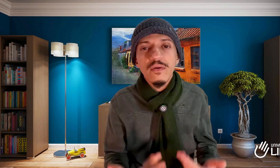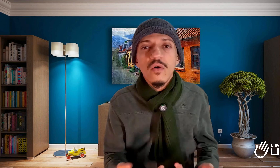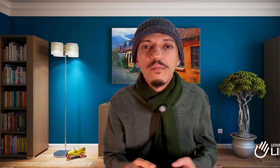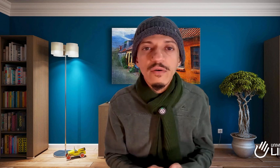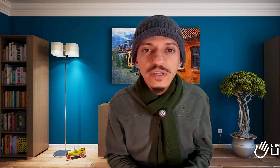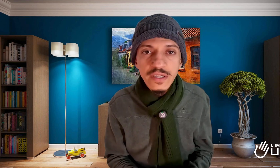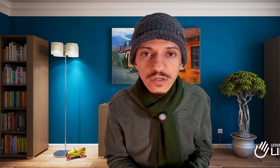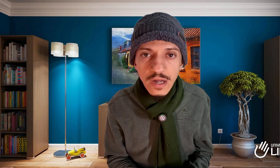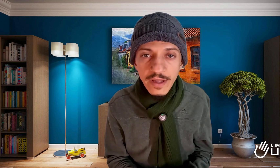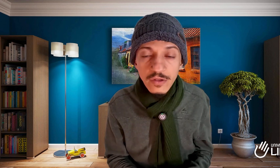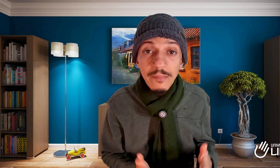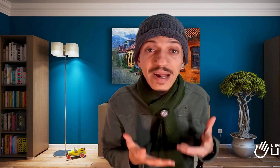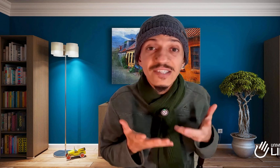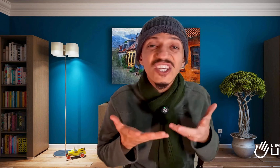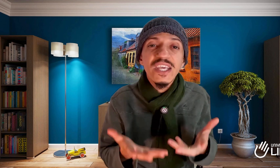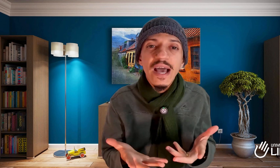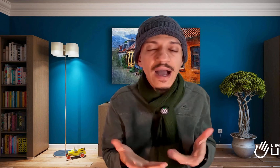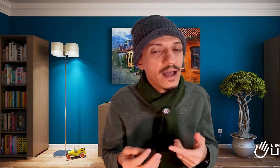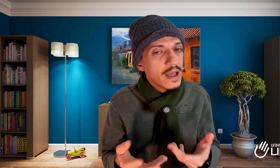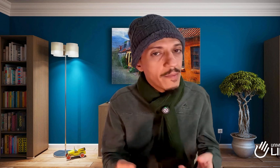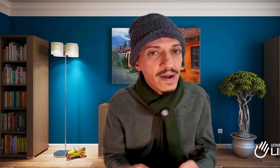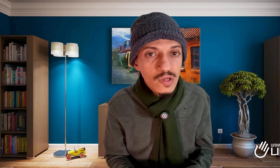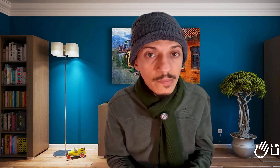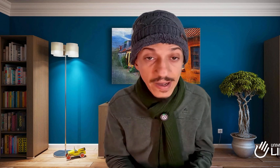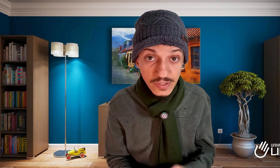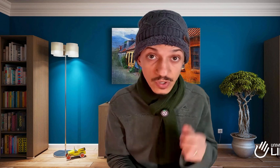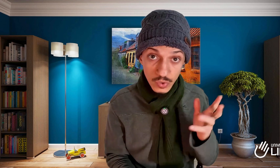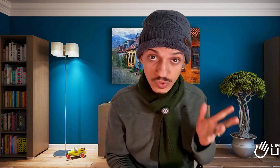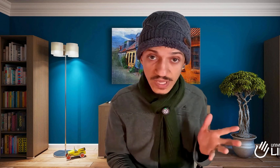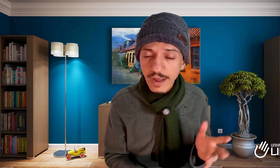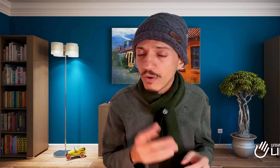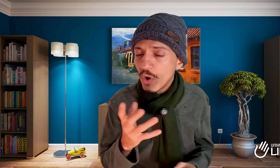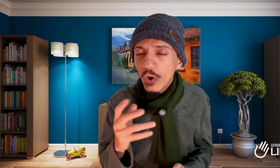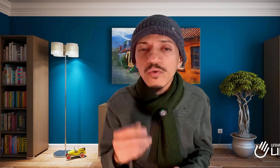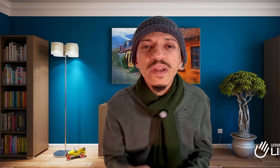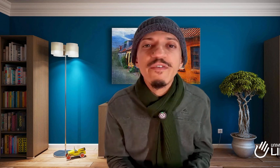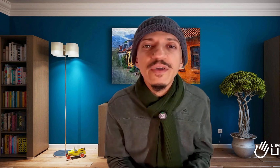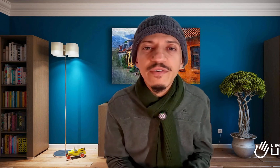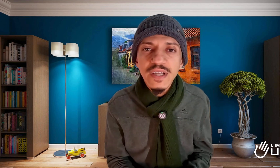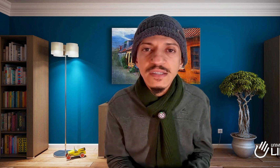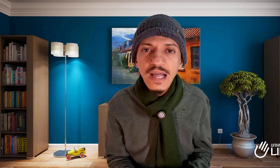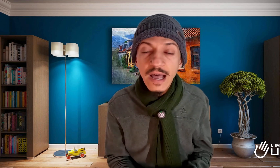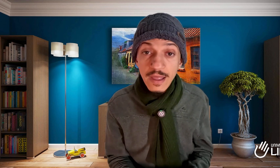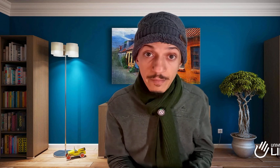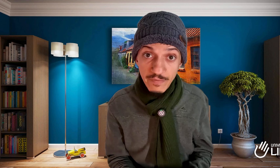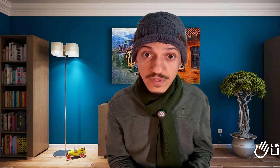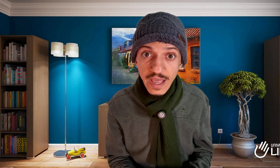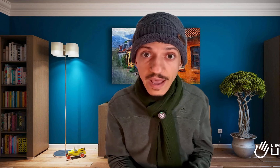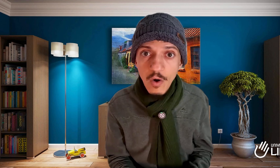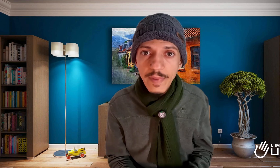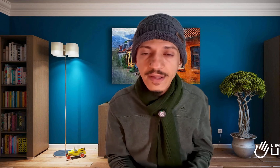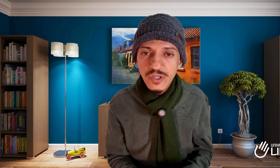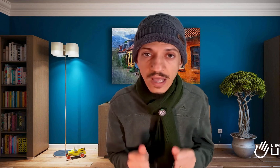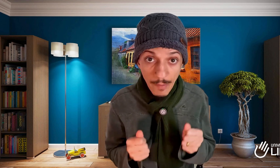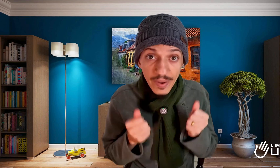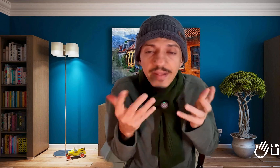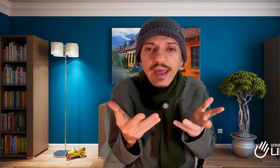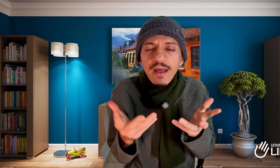meu direcionamento para te guiar passo a passo, do zero ou do nível que você está, para você realmente aprender como